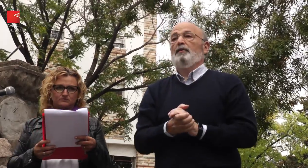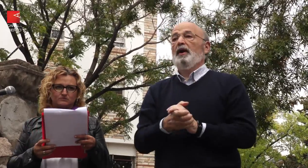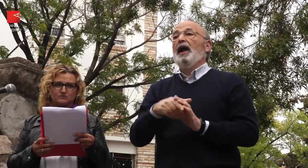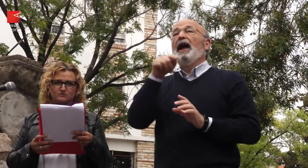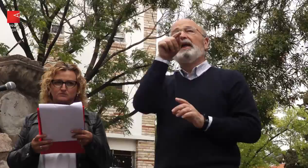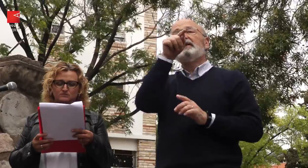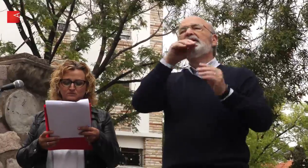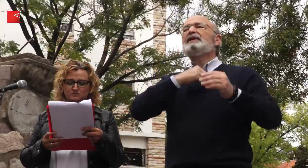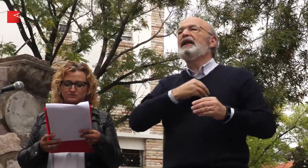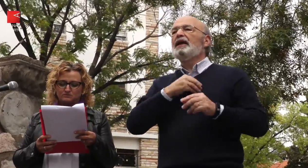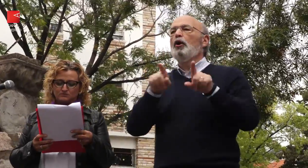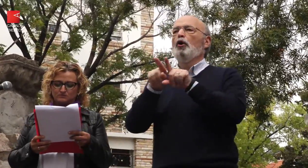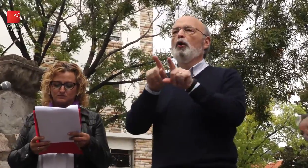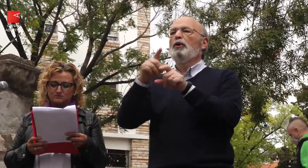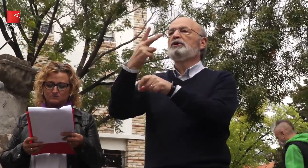esta escuela.